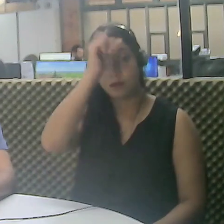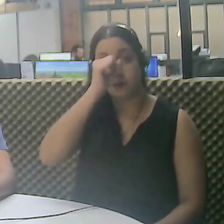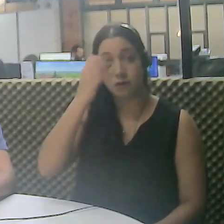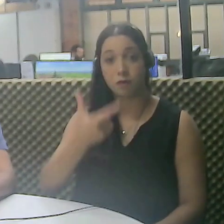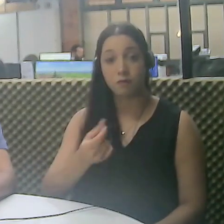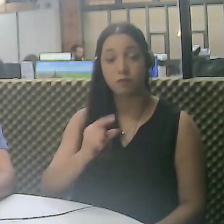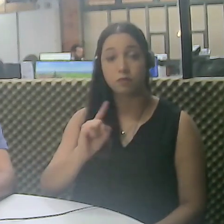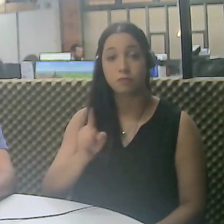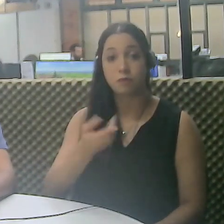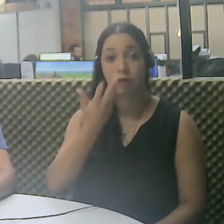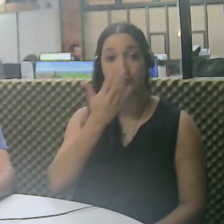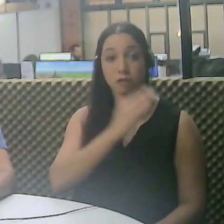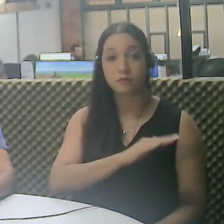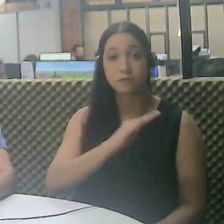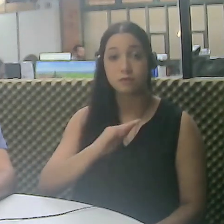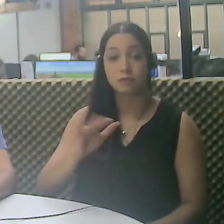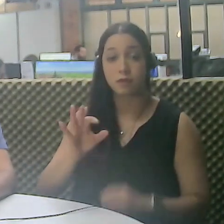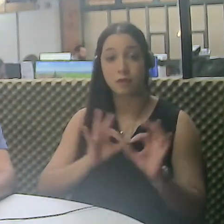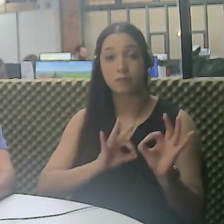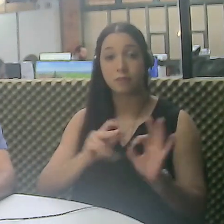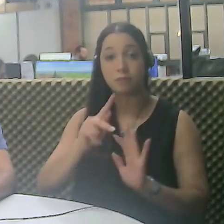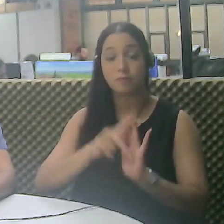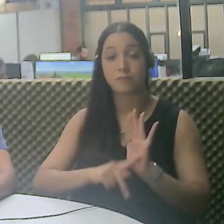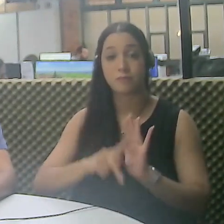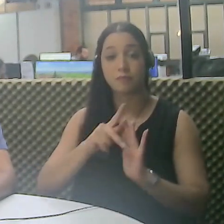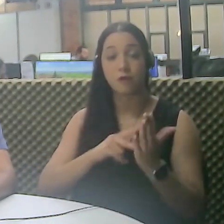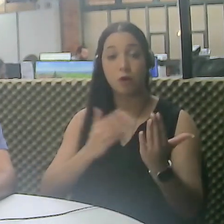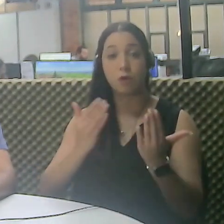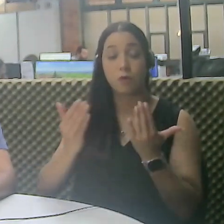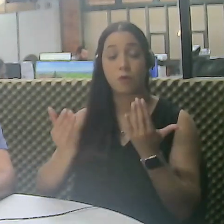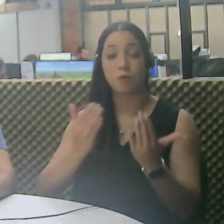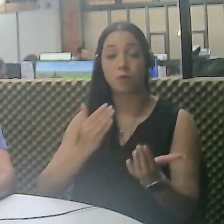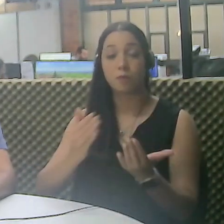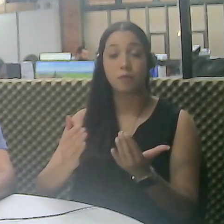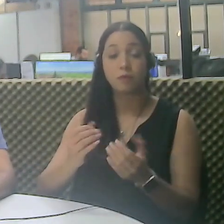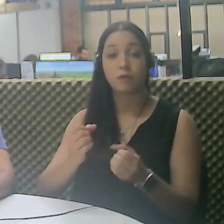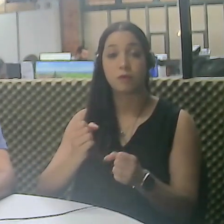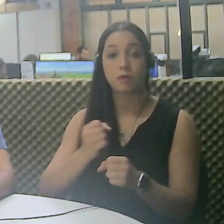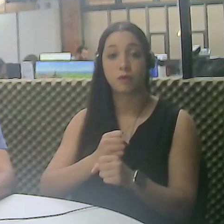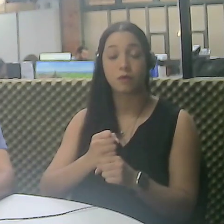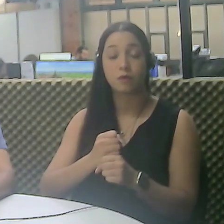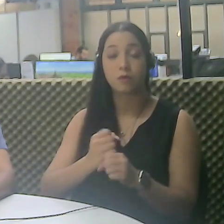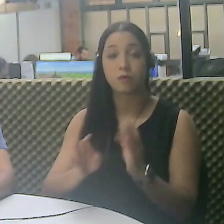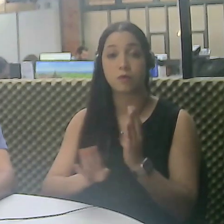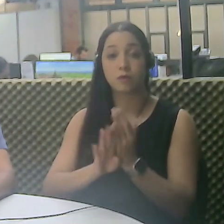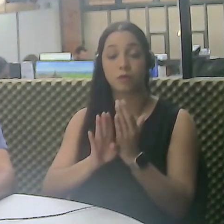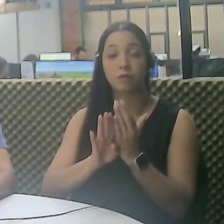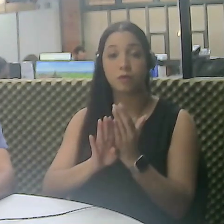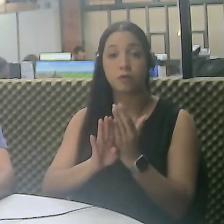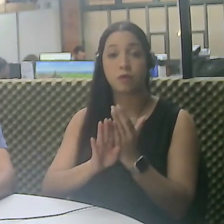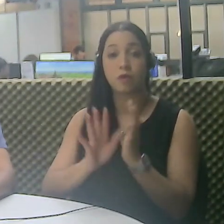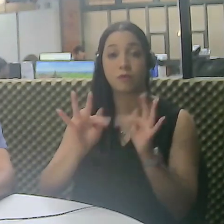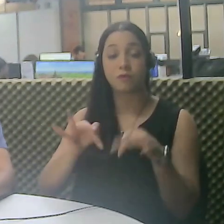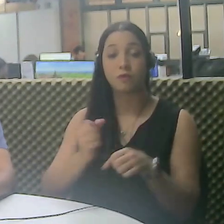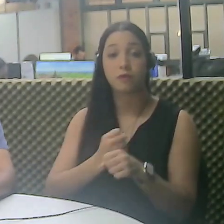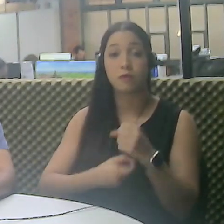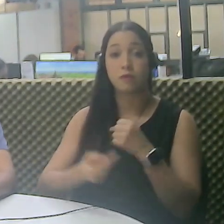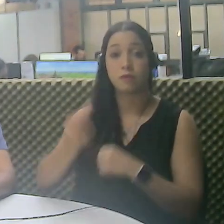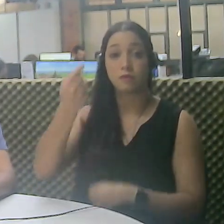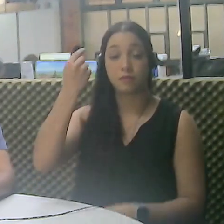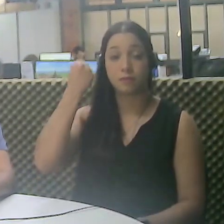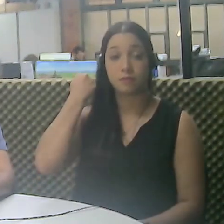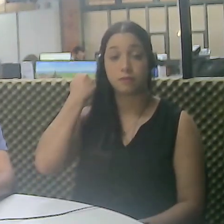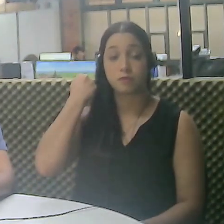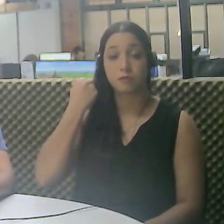mil crianças contempladas pelo programa. Comparado com os resultados do diagnóstico de aprendizagem do final do ano passado,